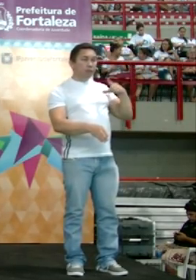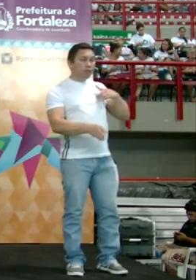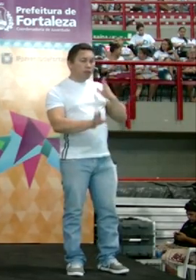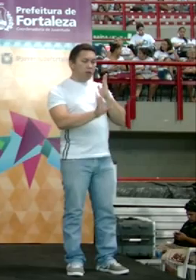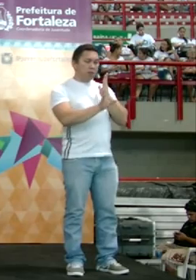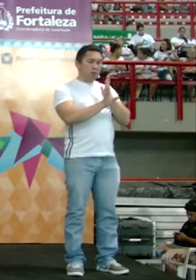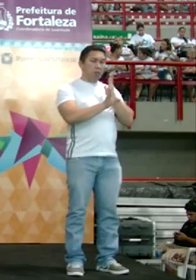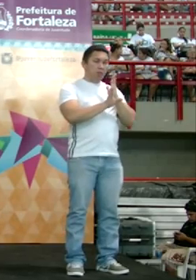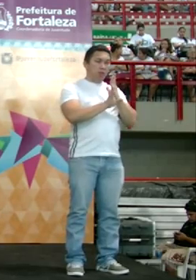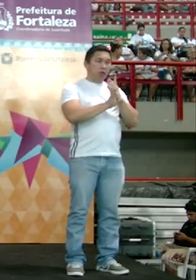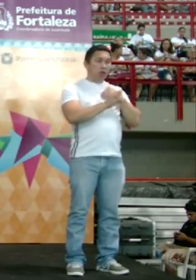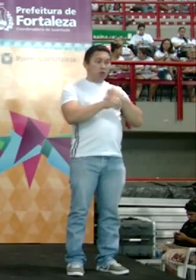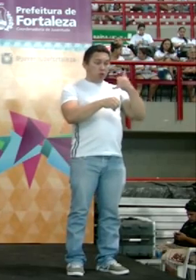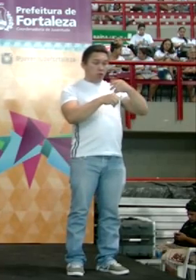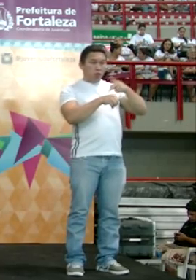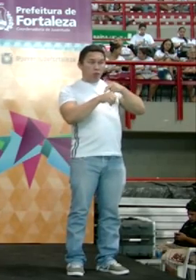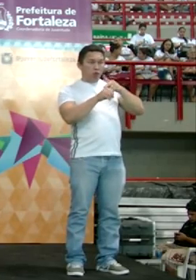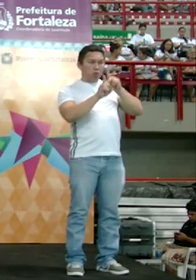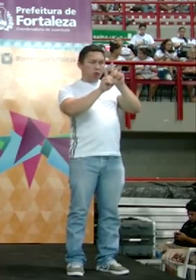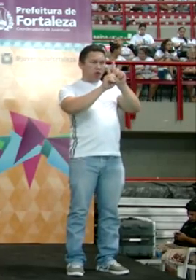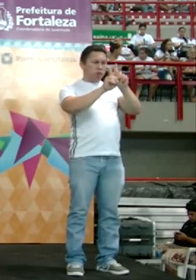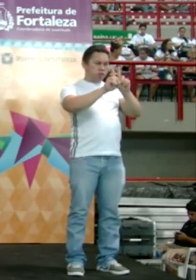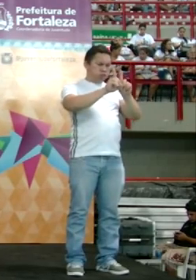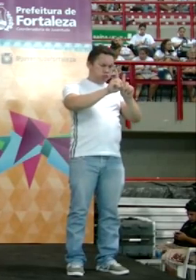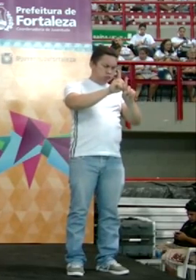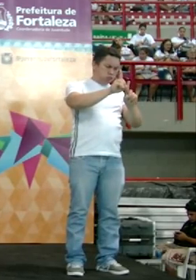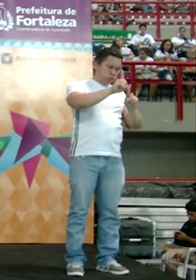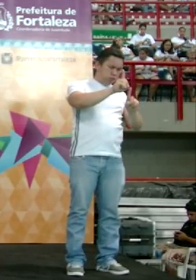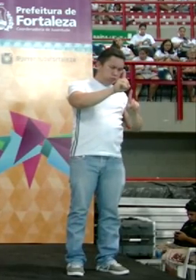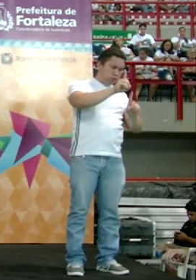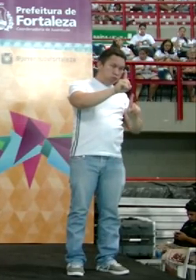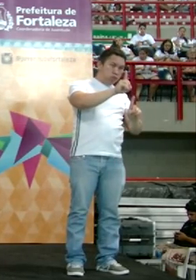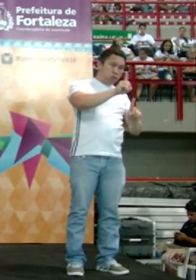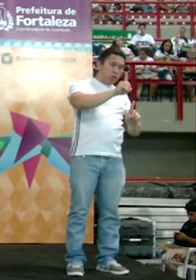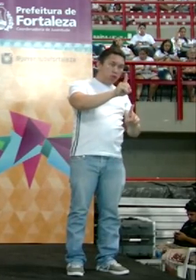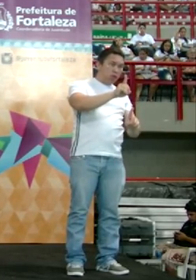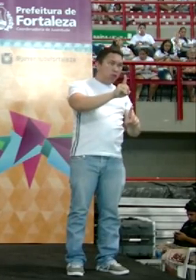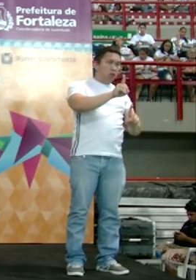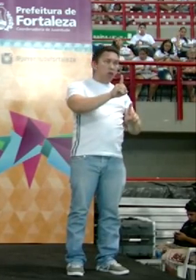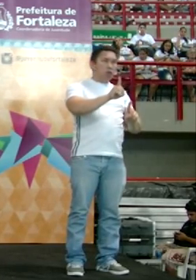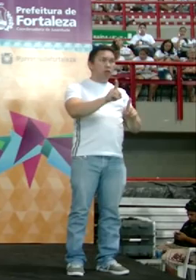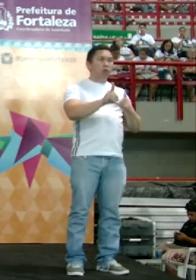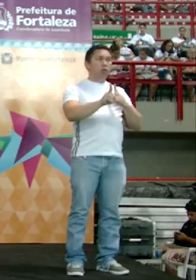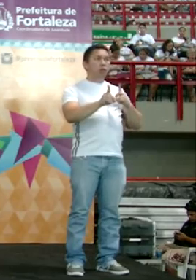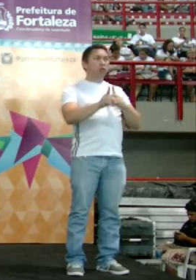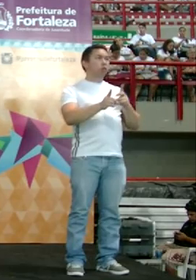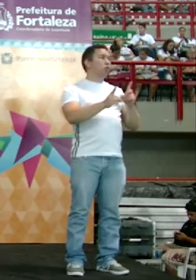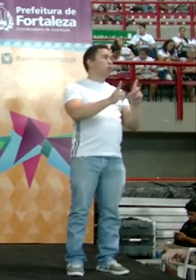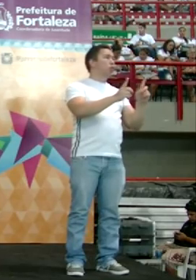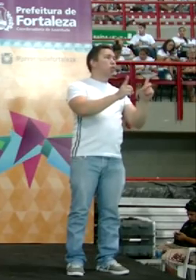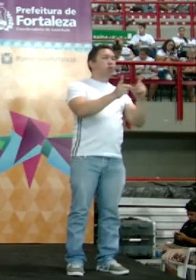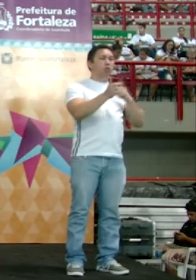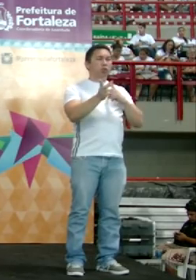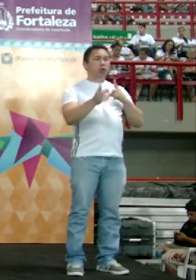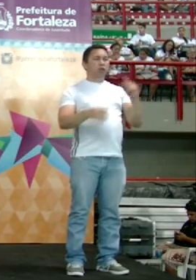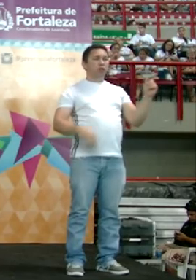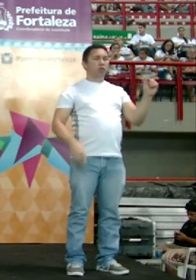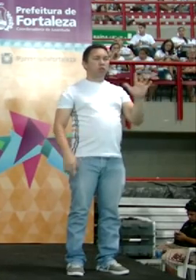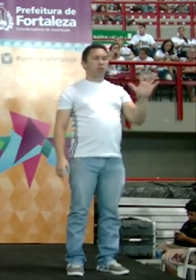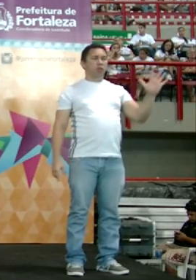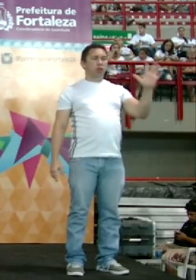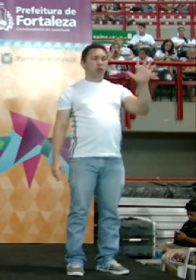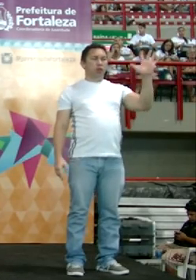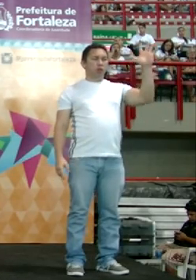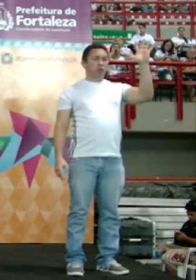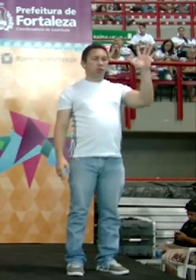reservas de petróleo estavam caindo assustadoramente, com menos oferta de petróleo. O que é que acontece com o preço? Lá